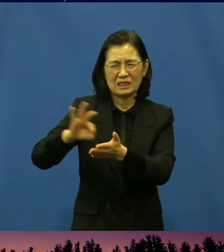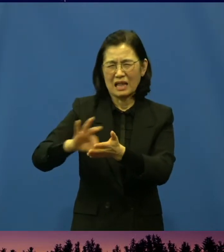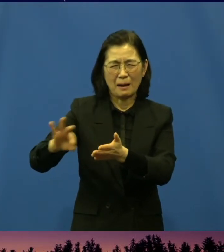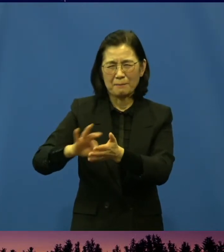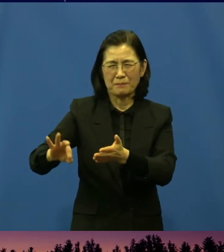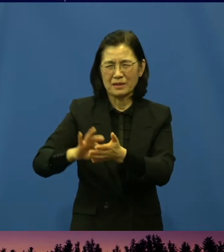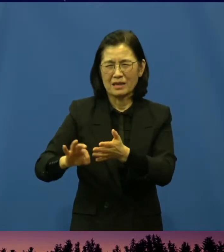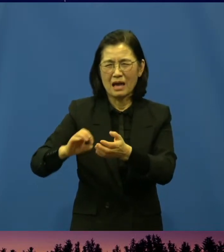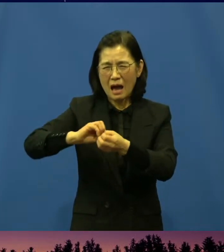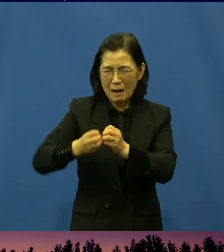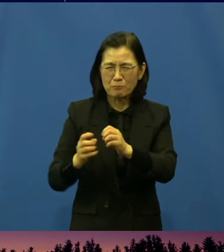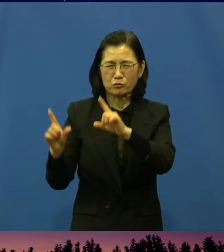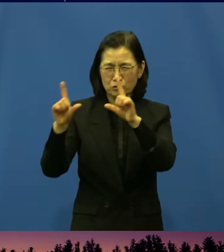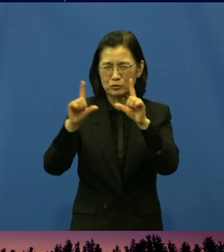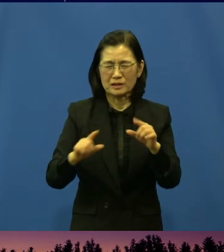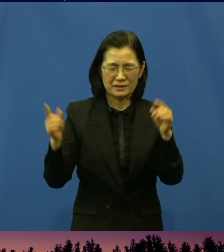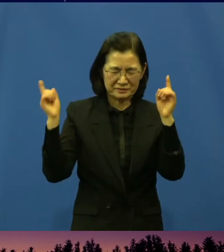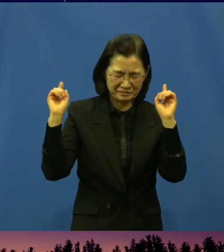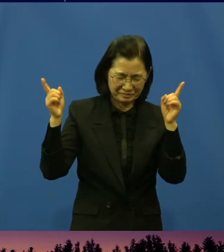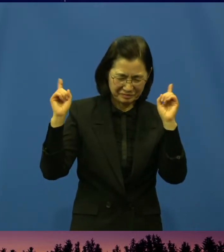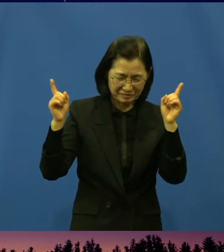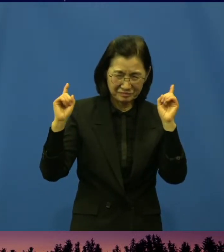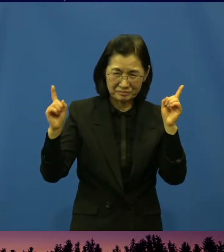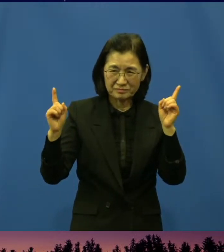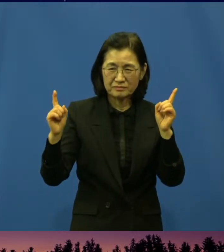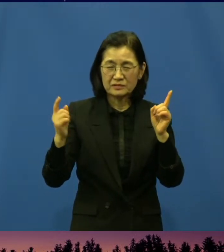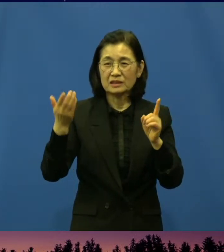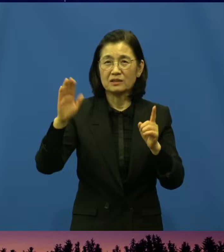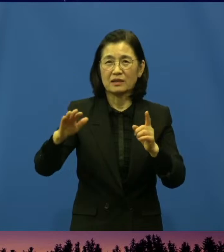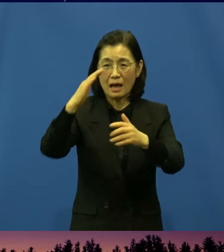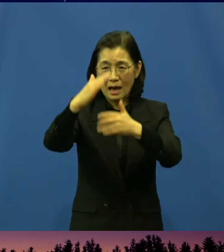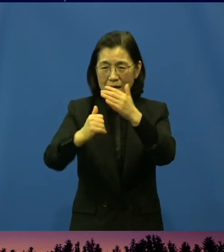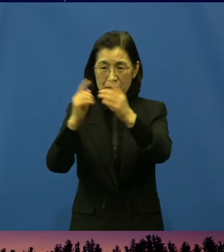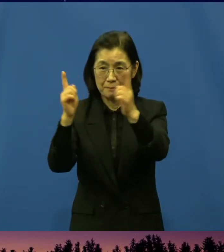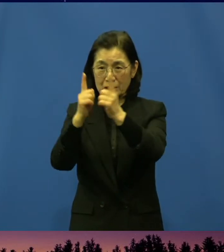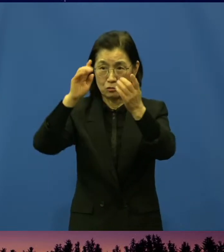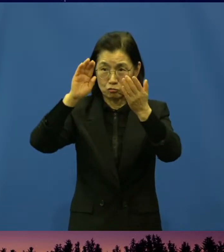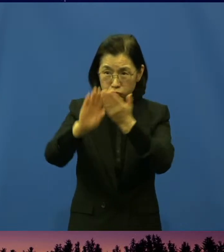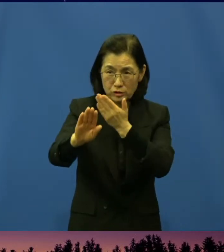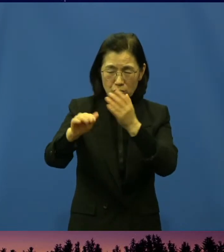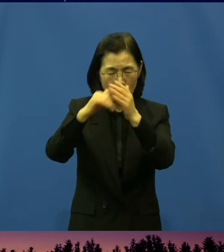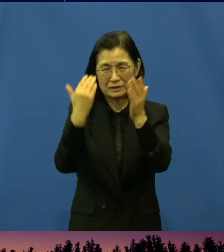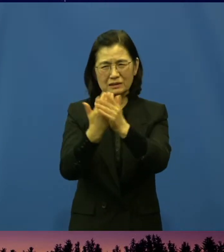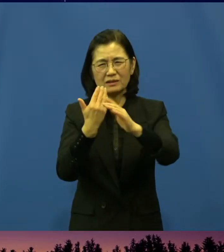때문에 뭐 그냥 그때는 뭐 굉장히 어려웠어요.